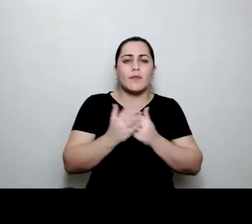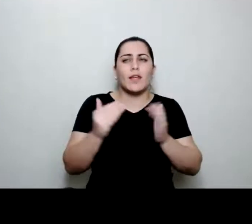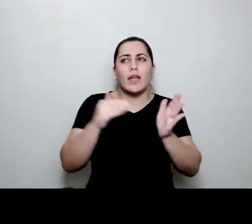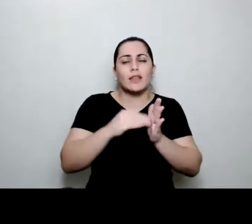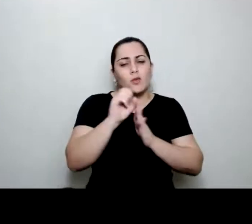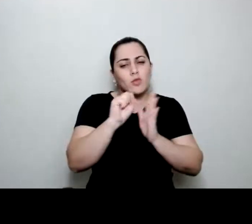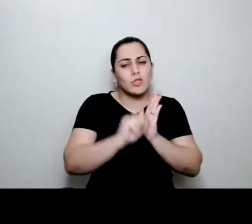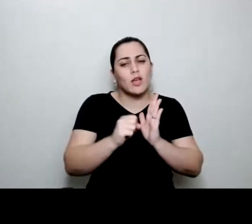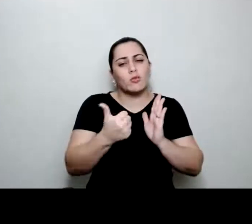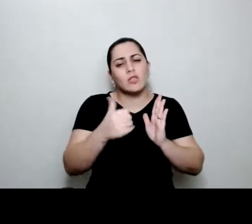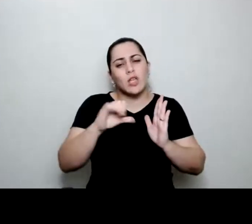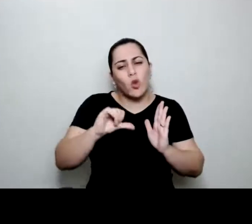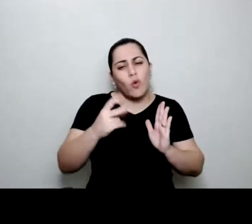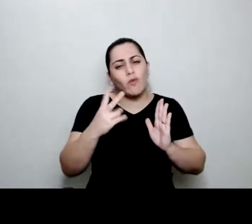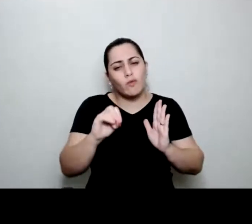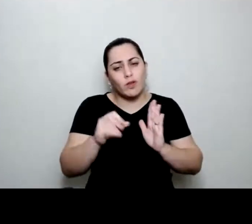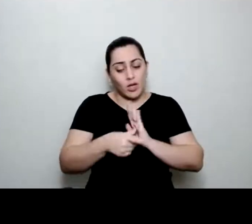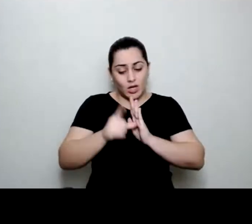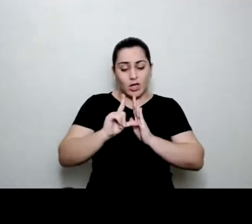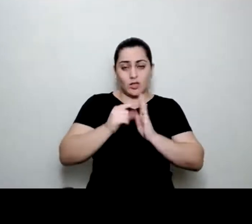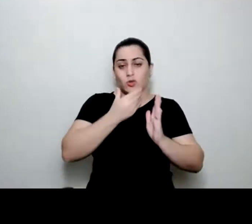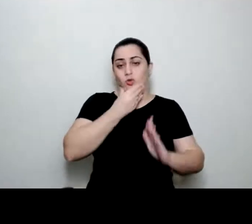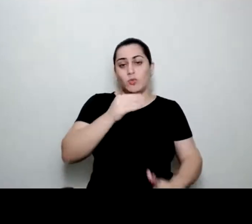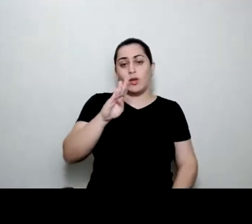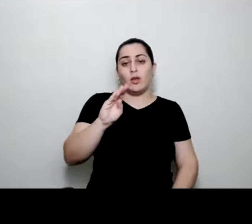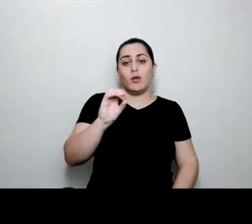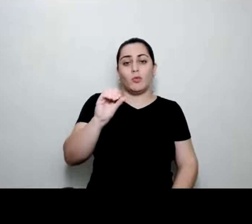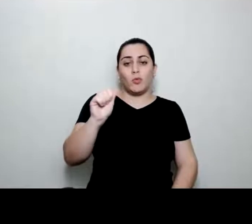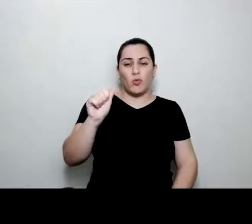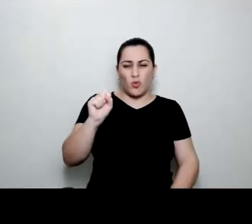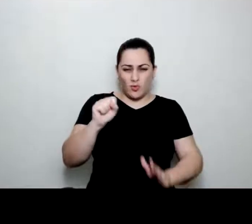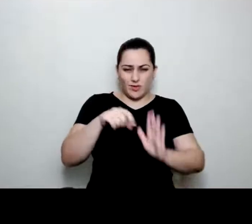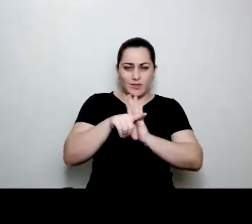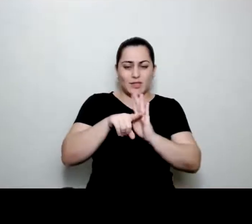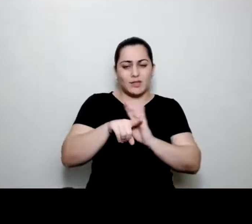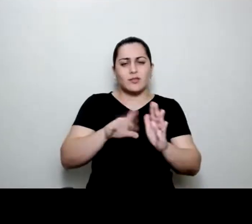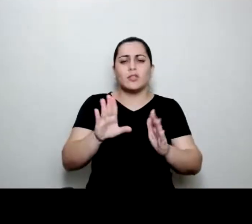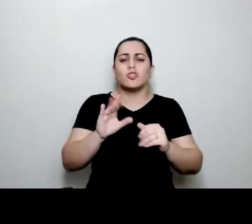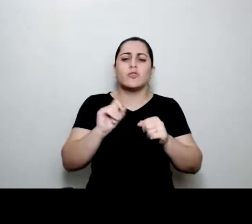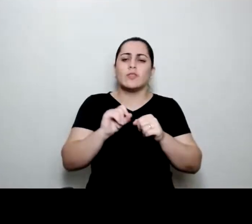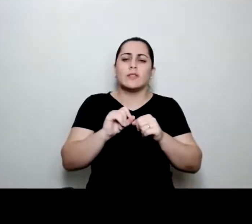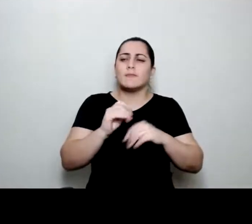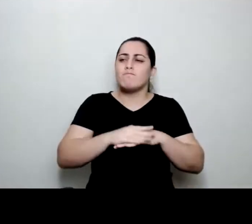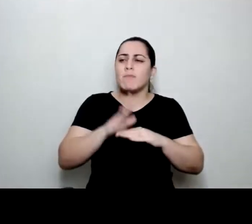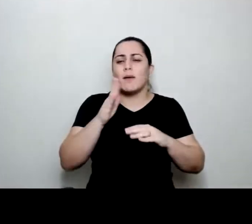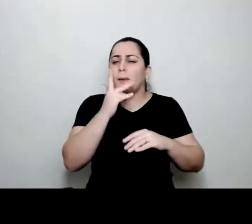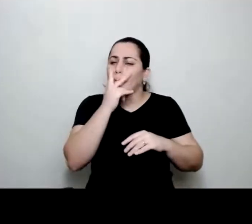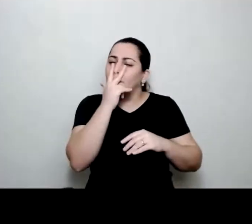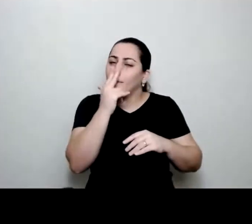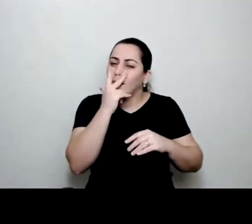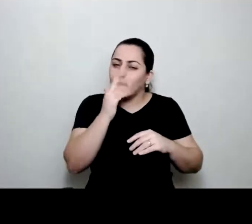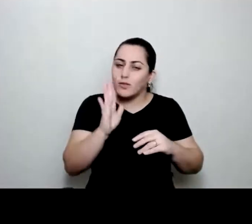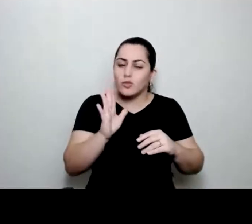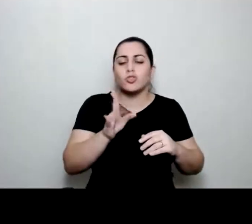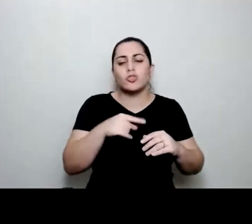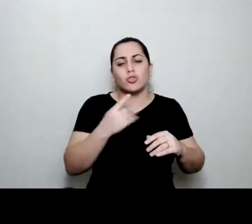XIX, o século XX, antes de Boas, aquilo que se praticou de mais parecido com o que se